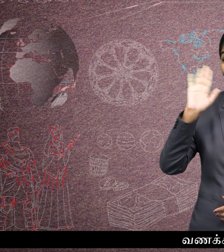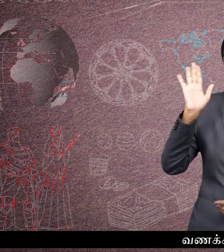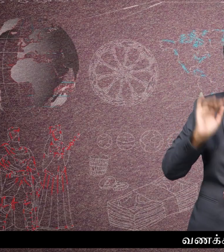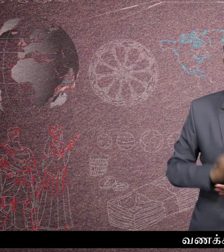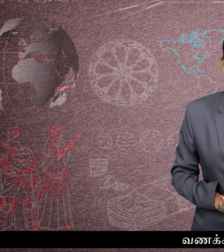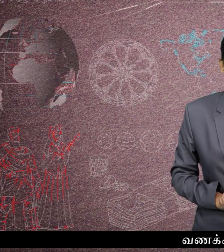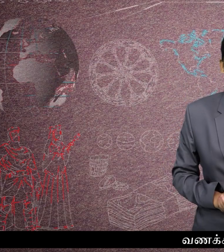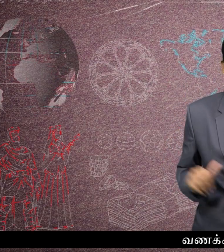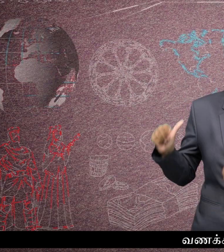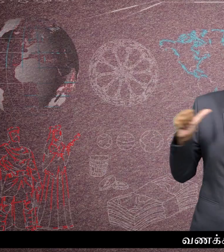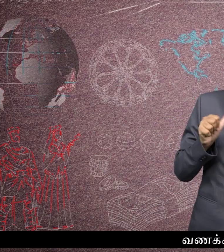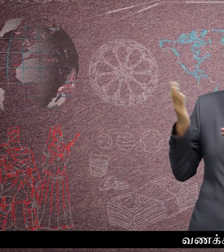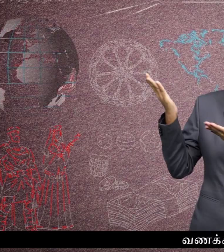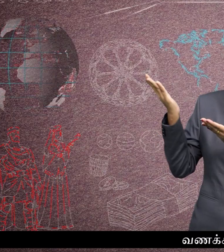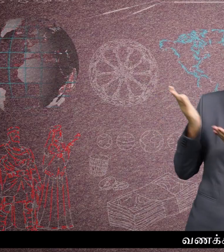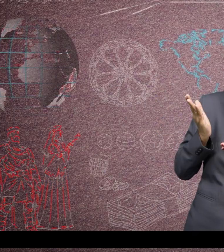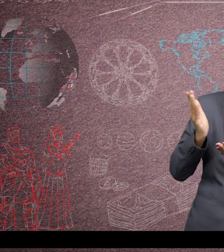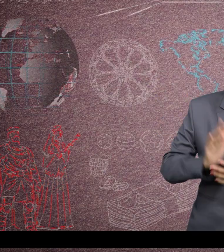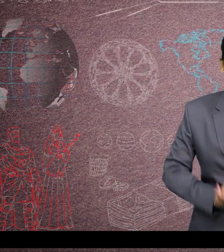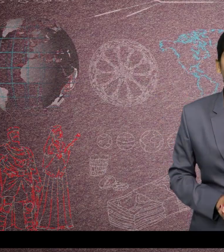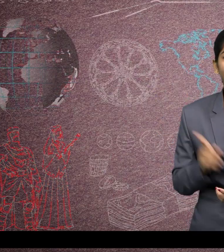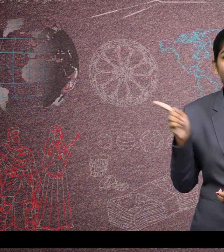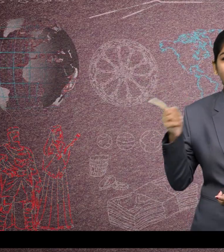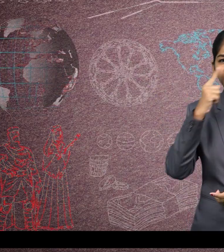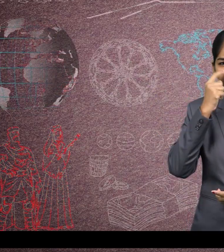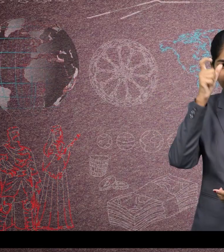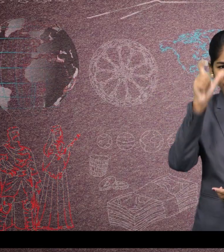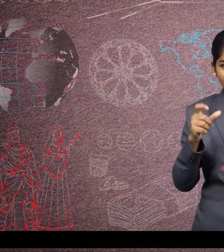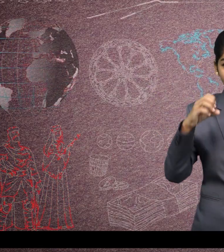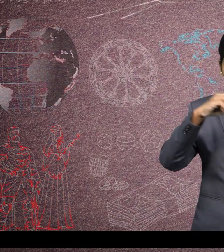வணக்கம் மாணவ செல்வங்களே! நான்